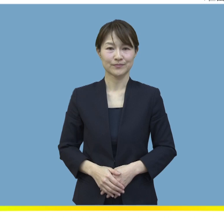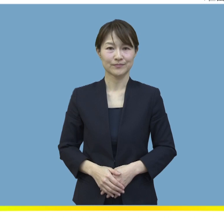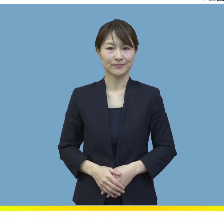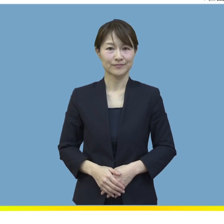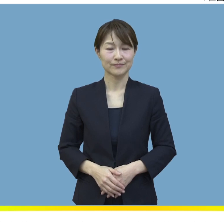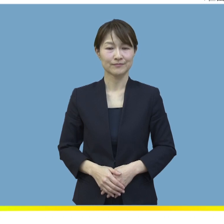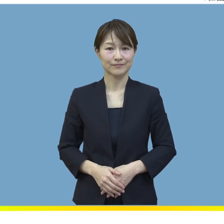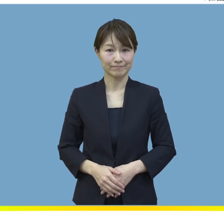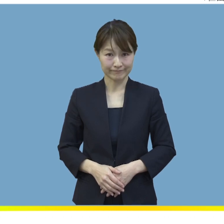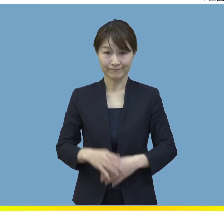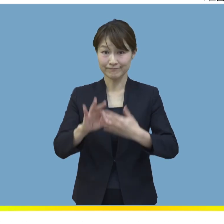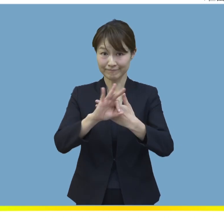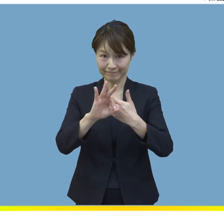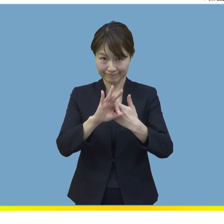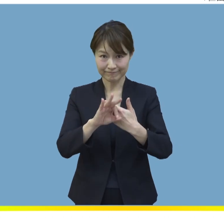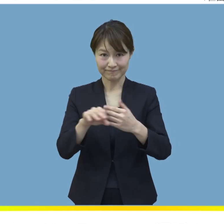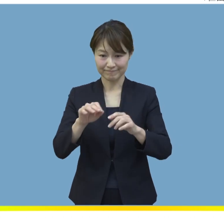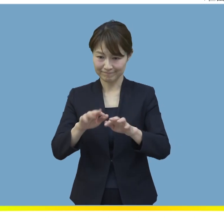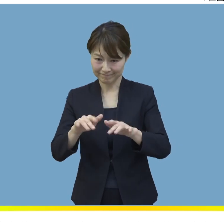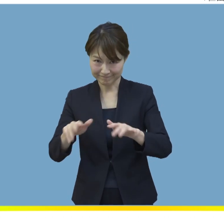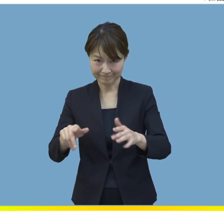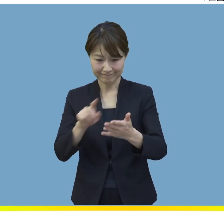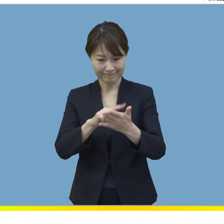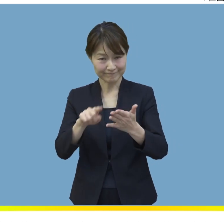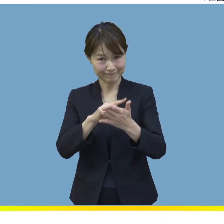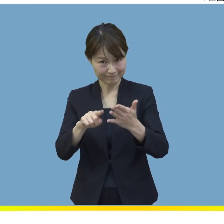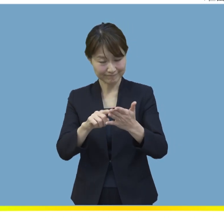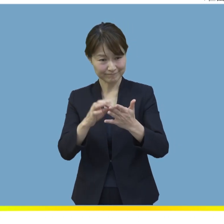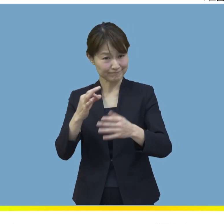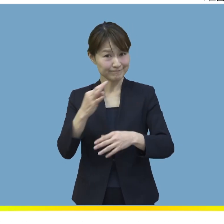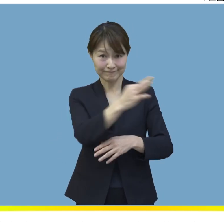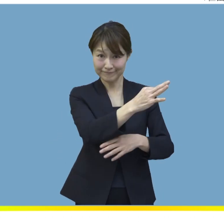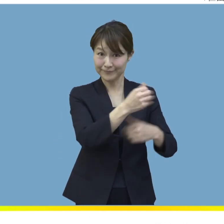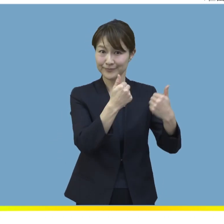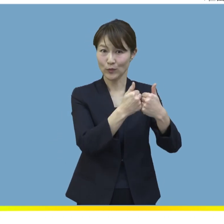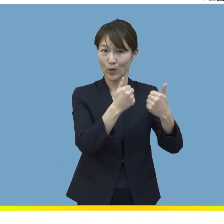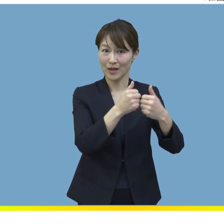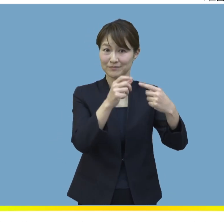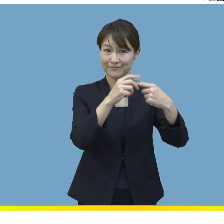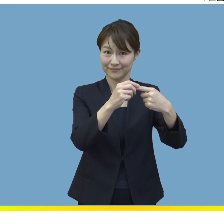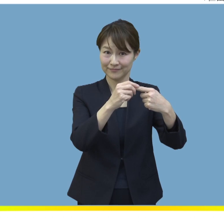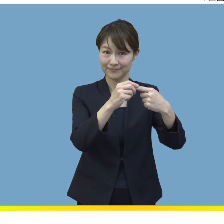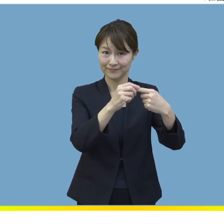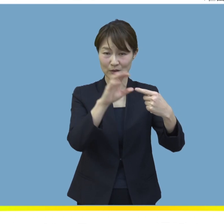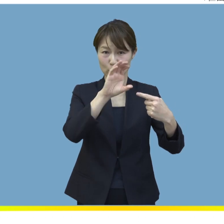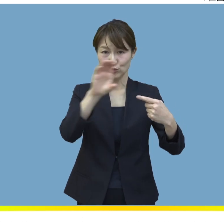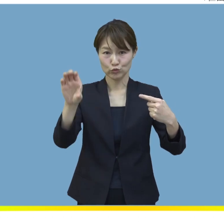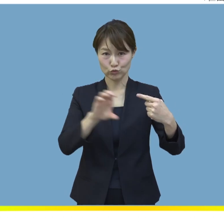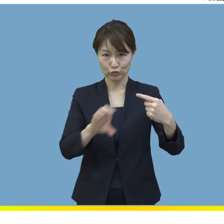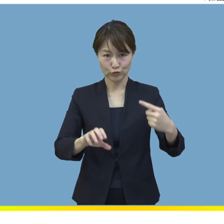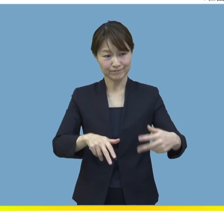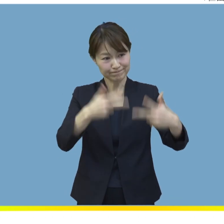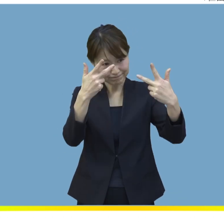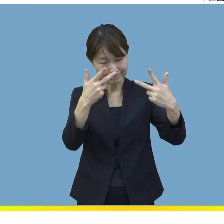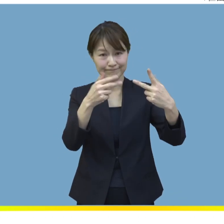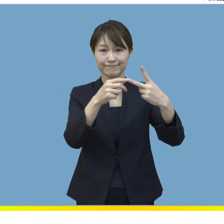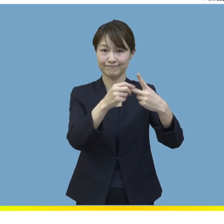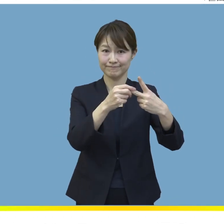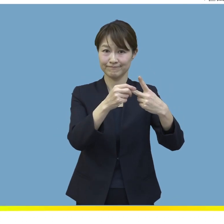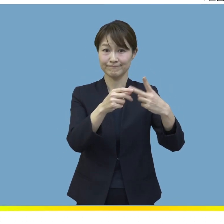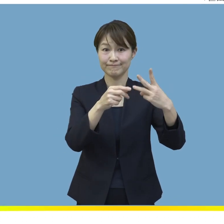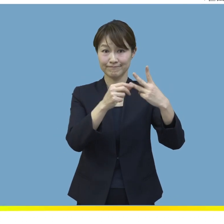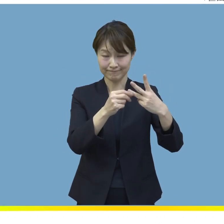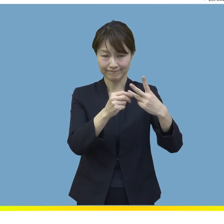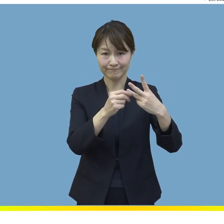テキストメッセージZOOM通話のいずれかを選択できます